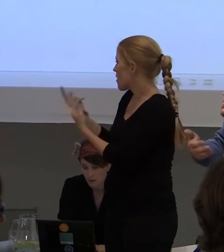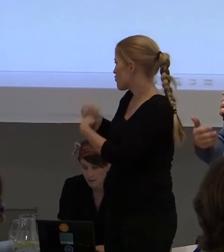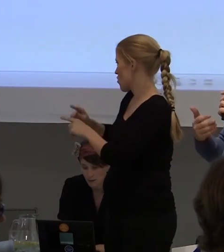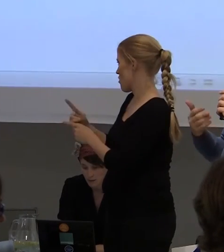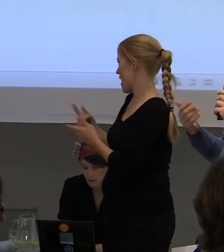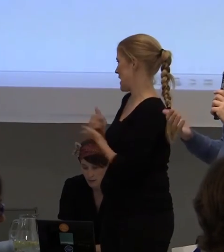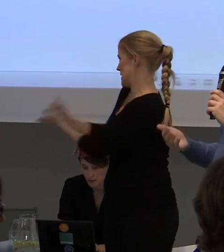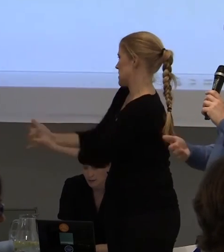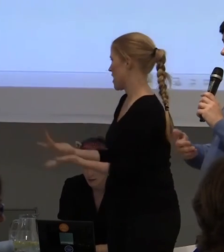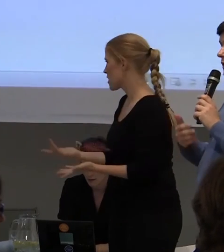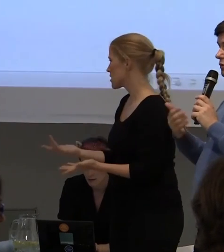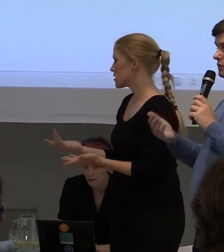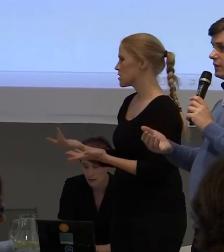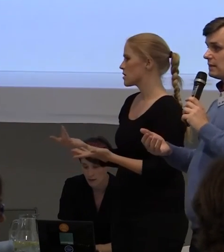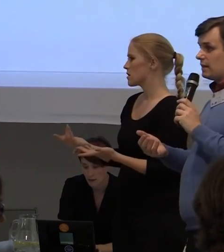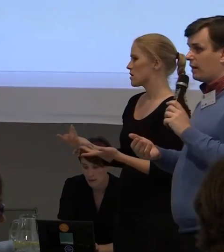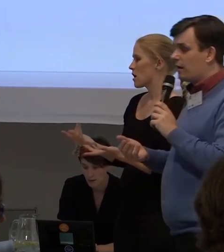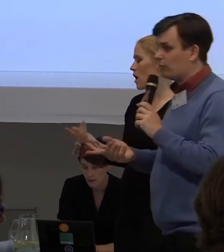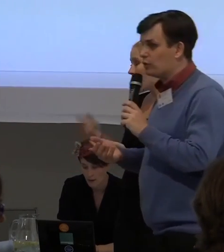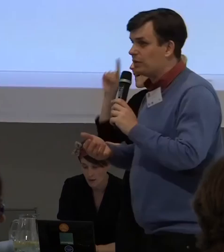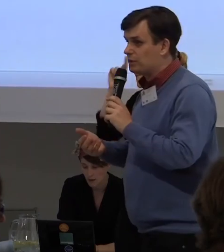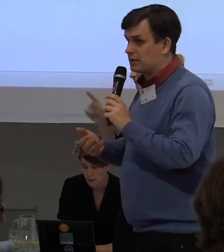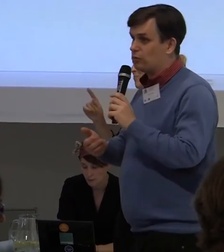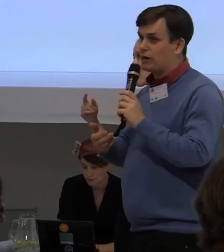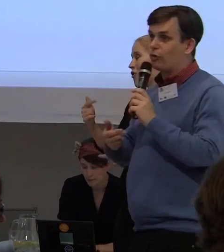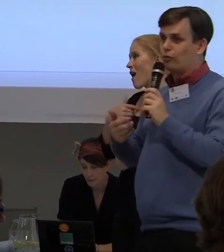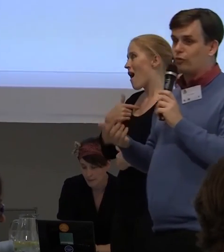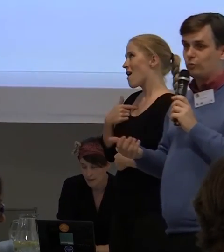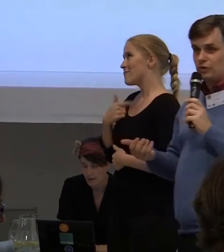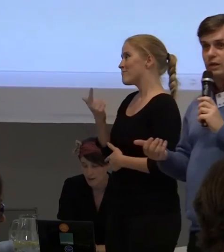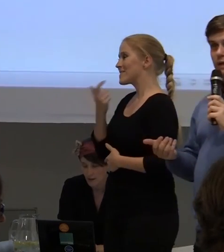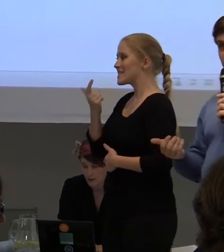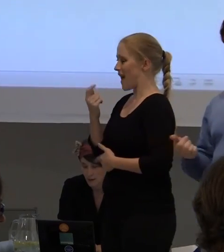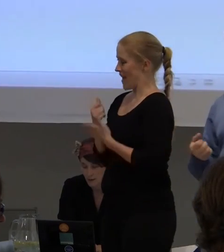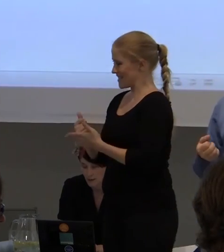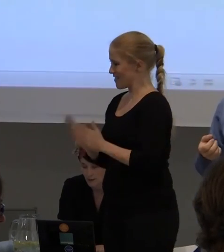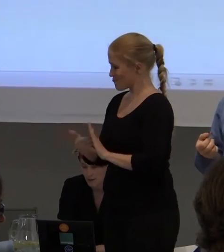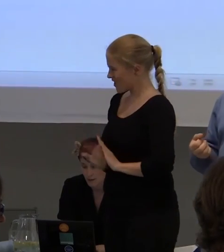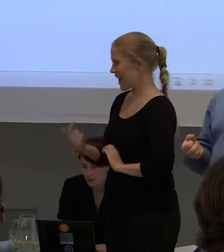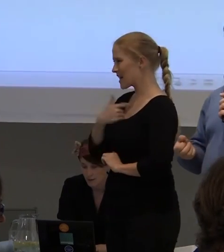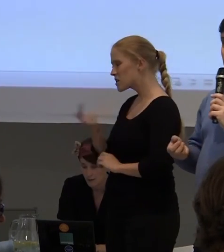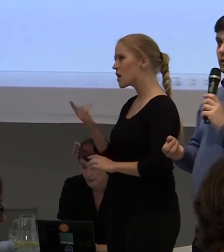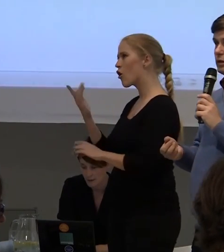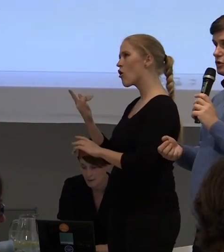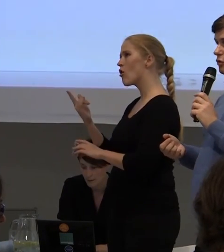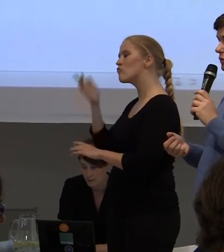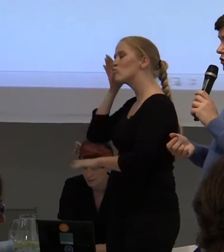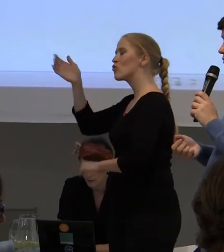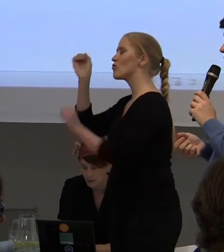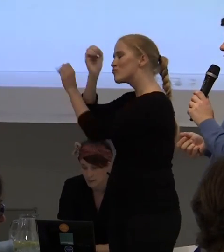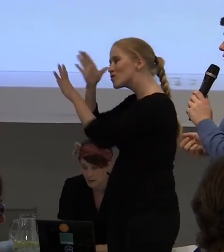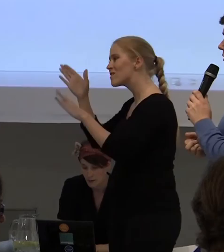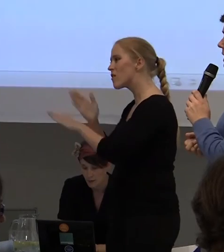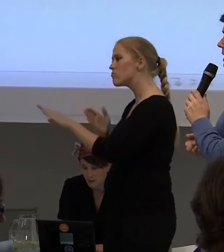pracovní pozice, kde člověk může být motivován, rozvíjet se a může mít před sebou nějakou dlouhodobější kariéru, nemusí se obávat každého